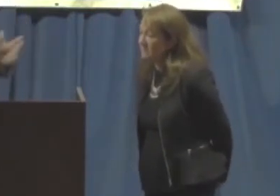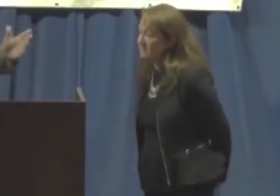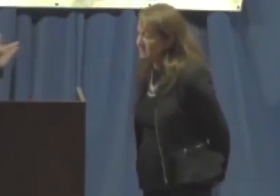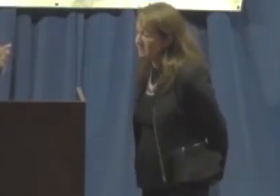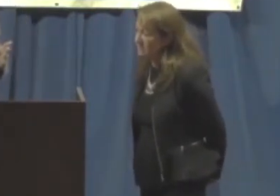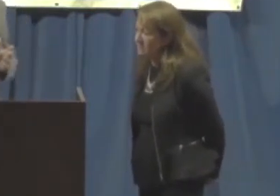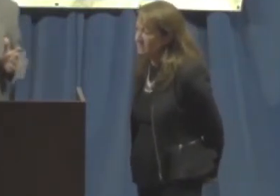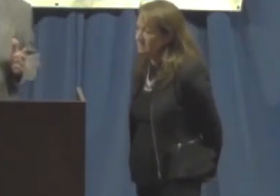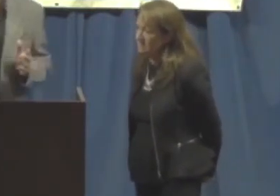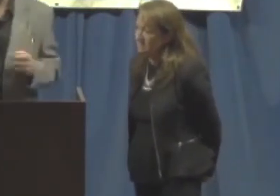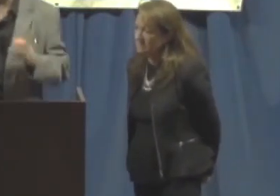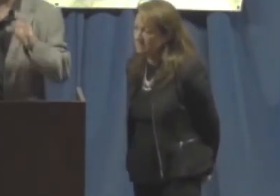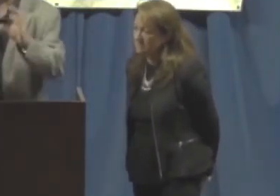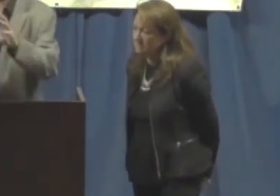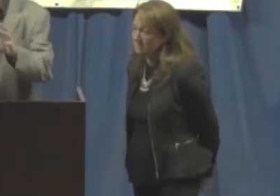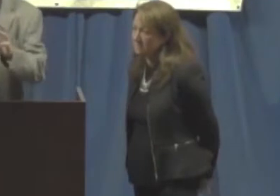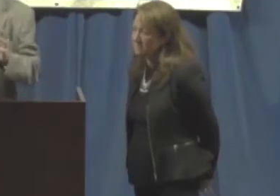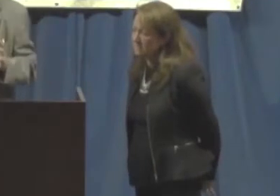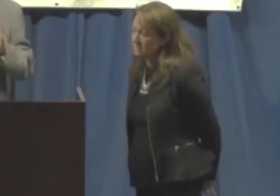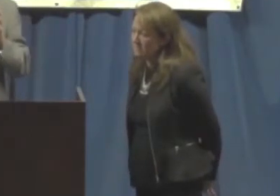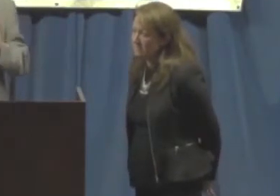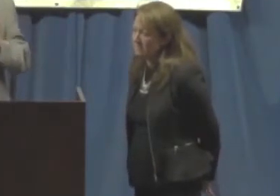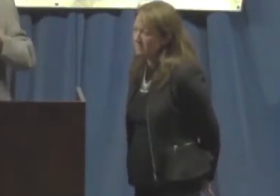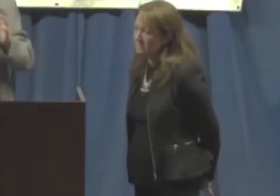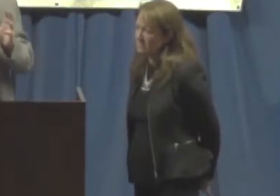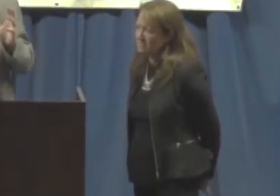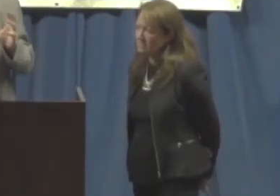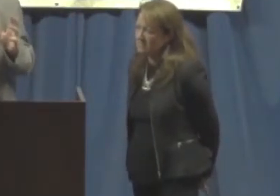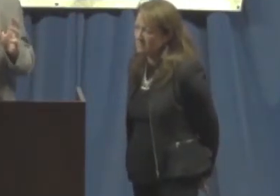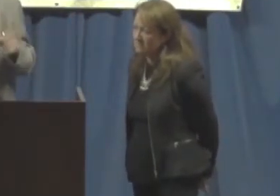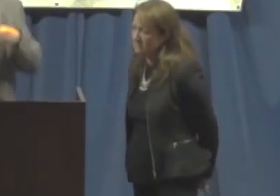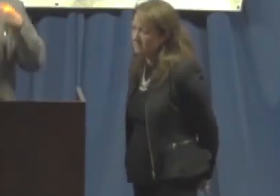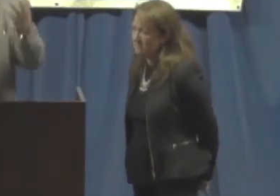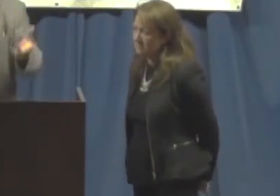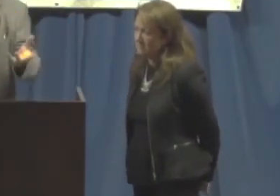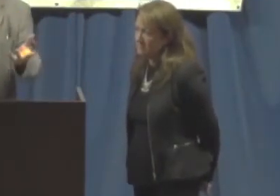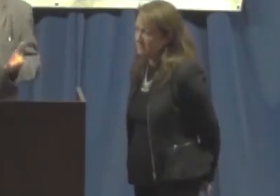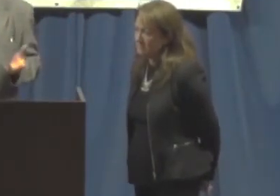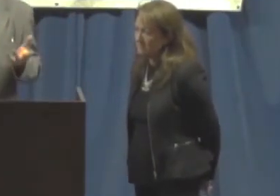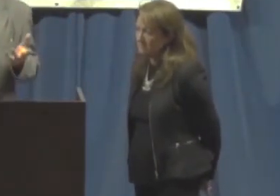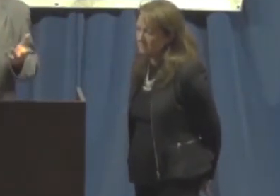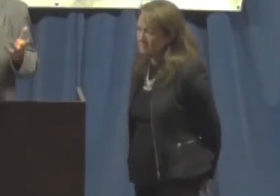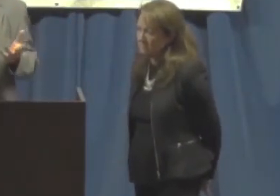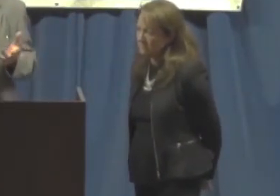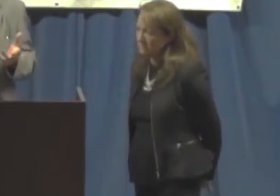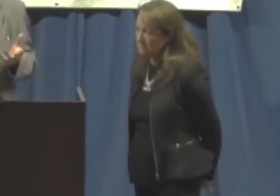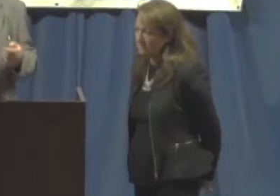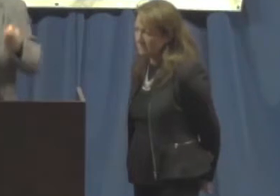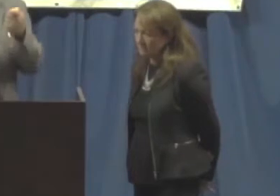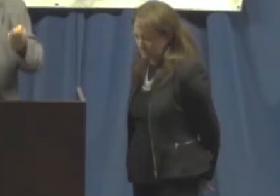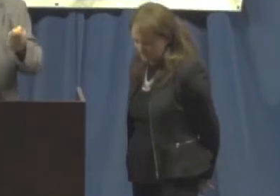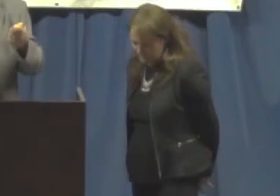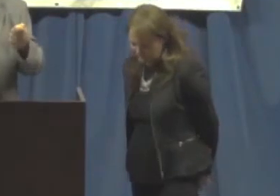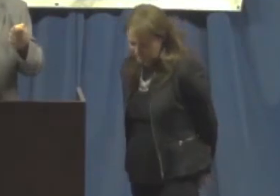susana conoce muy bien hay una cantidad de dinero que las empresas licenciatarias ponen en manos del